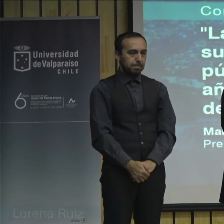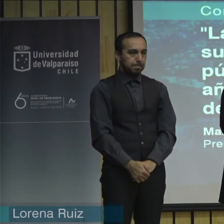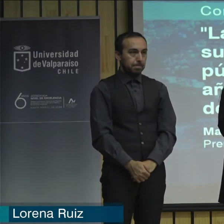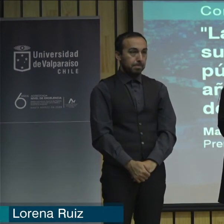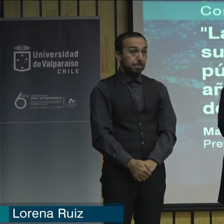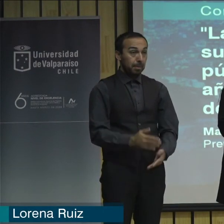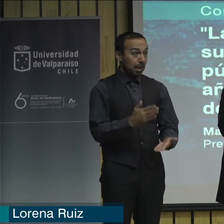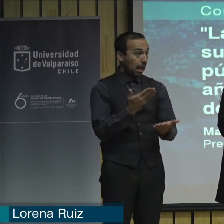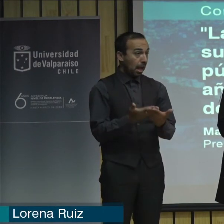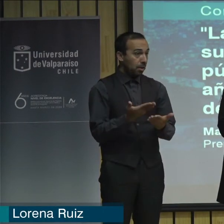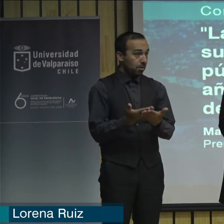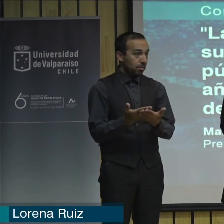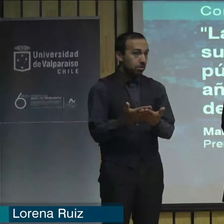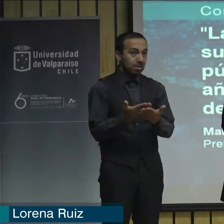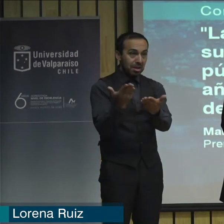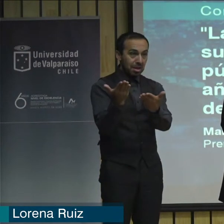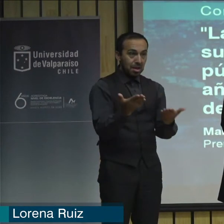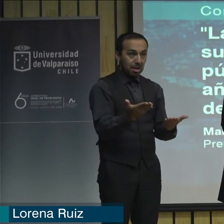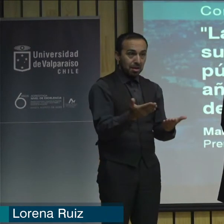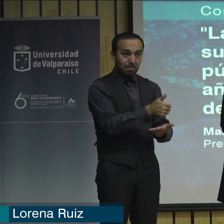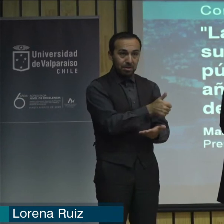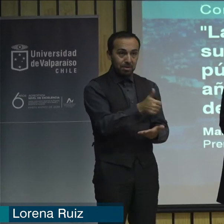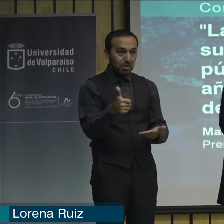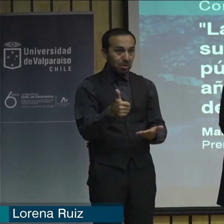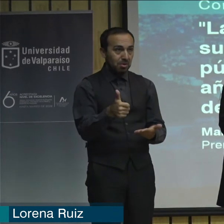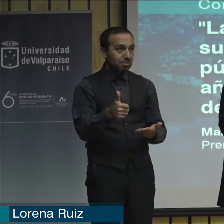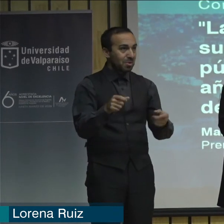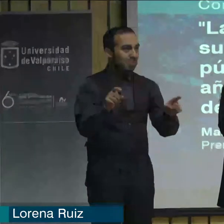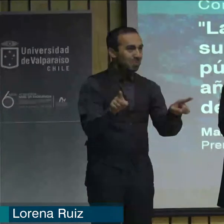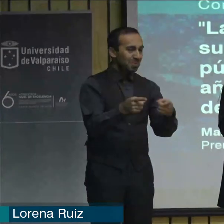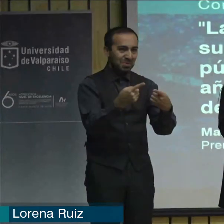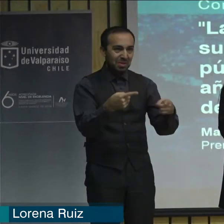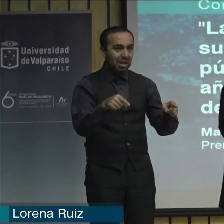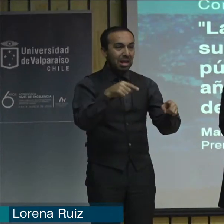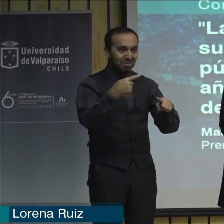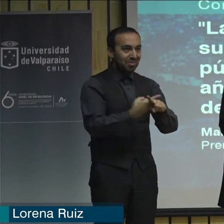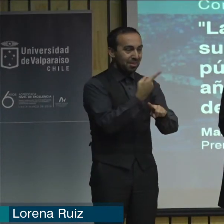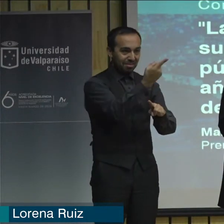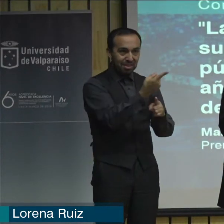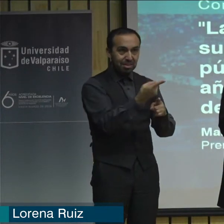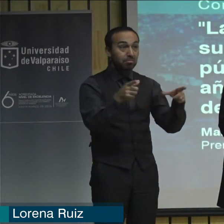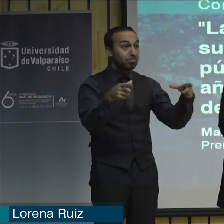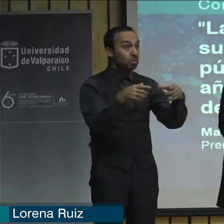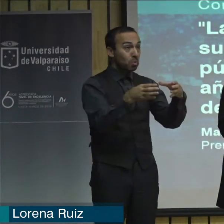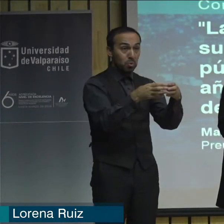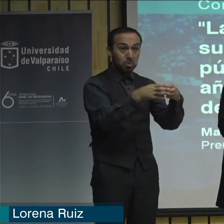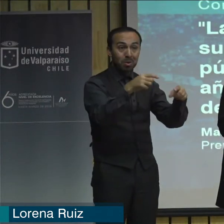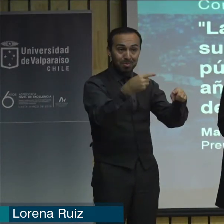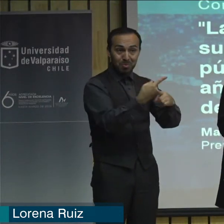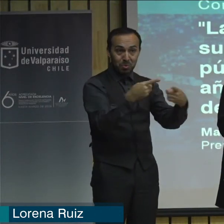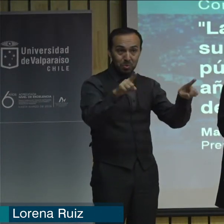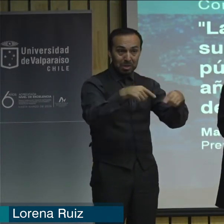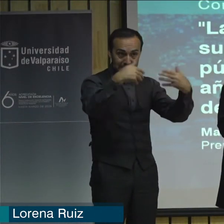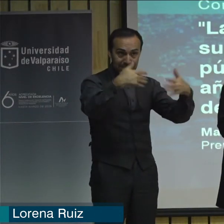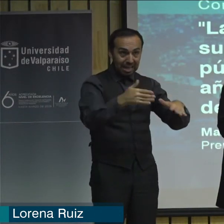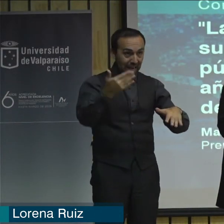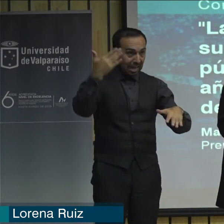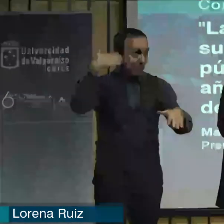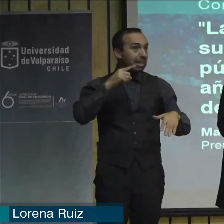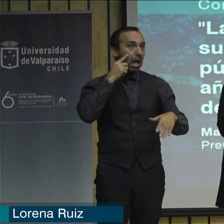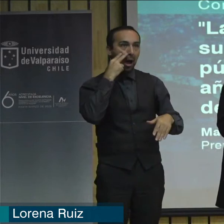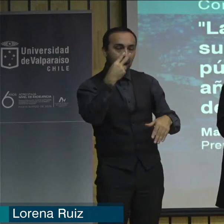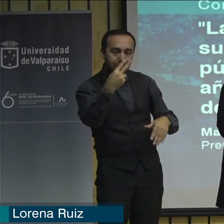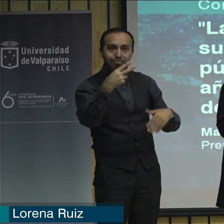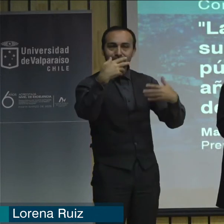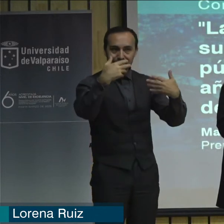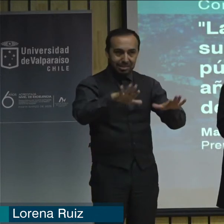a continuación los invitamos a un intermedio musical la agrupación musical de cámara de la Universidad de Valparaíso que ya escuchamos hace unos momentos